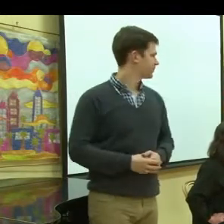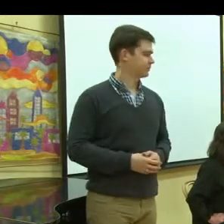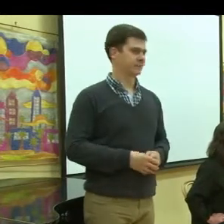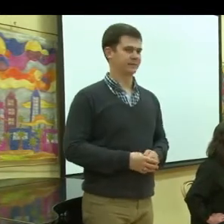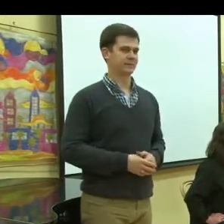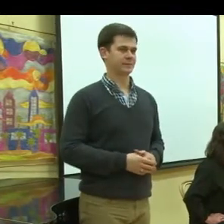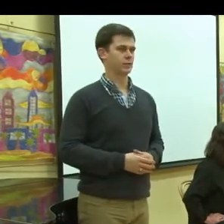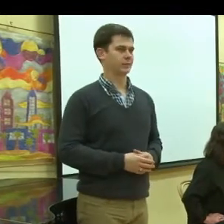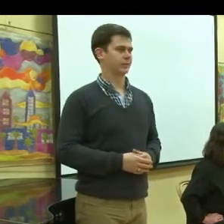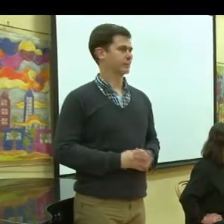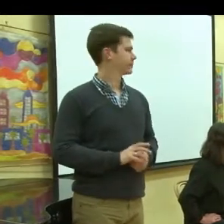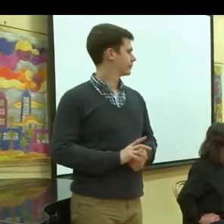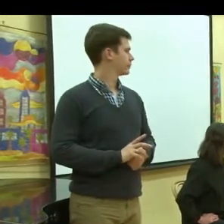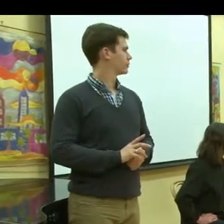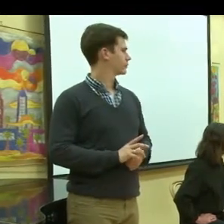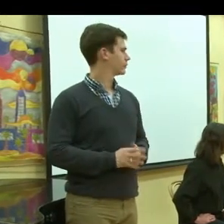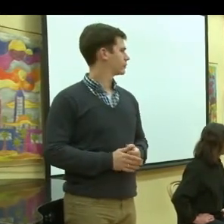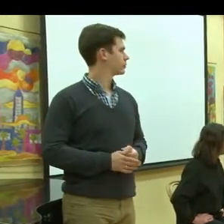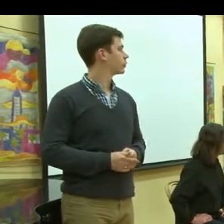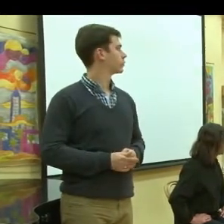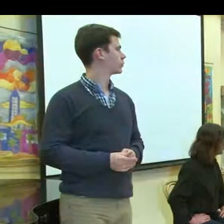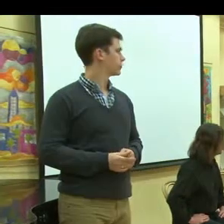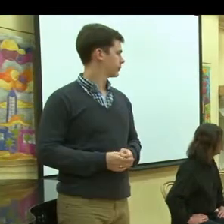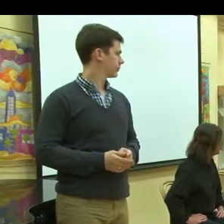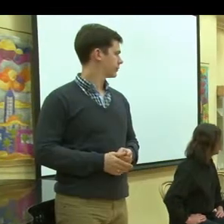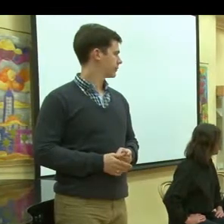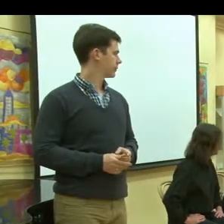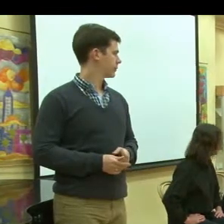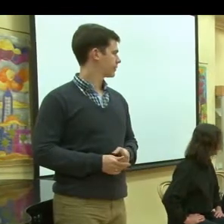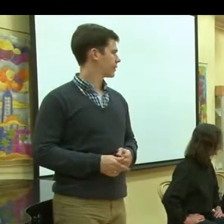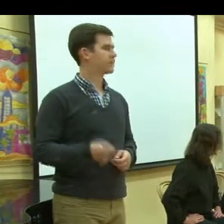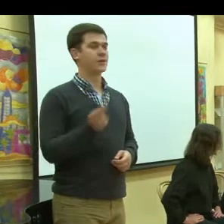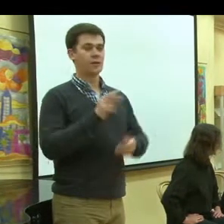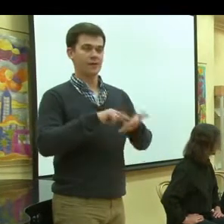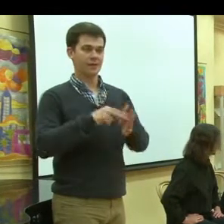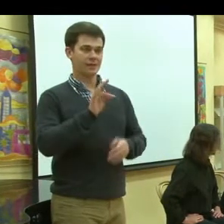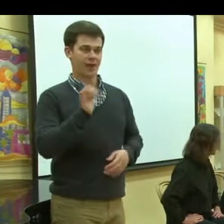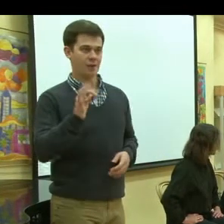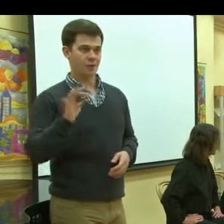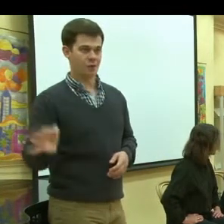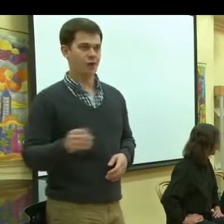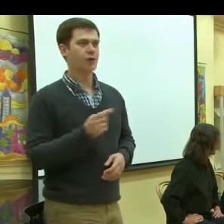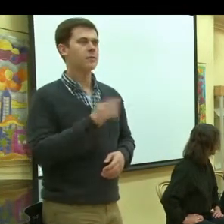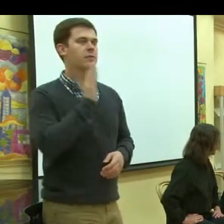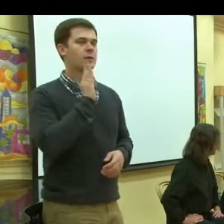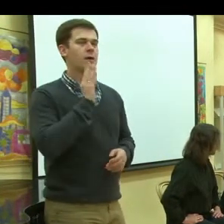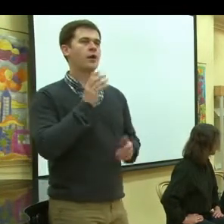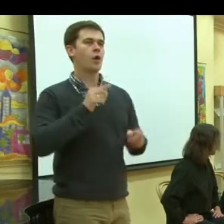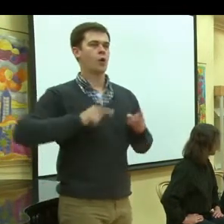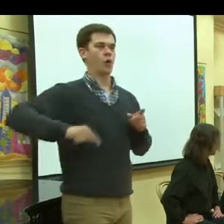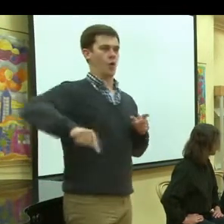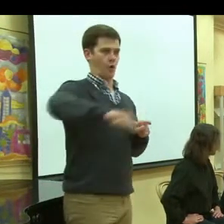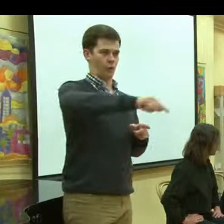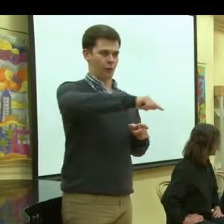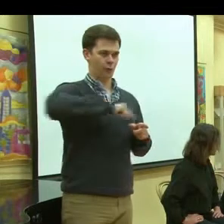El tango es una danza que se la llama circular. Tak, tango to jest w ogóle taniec po takich ruchach